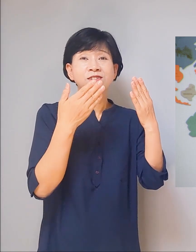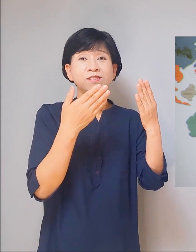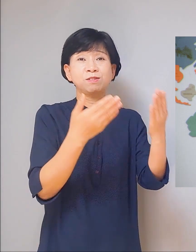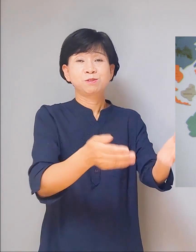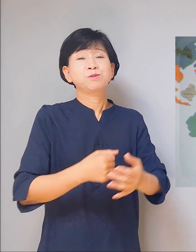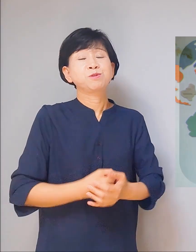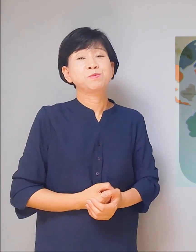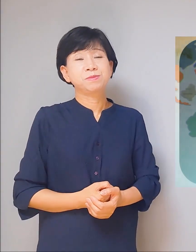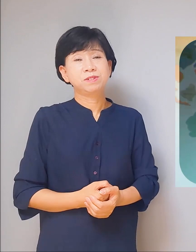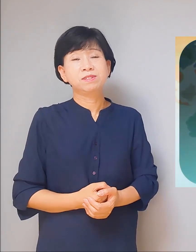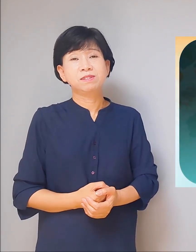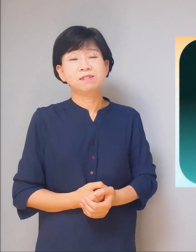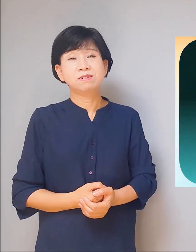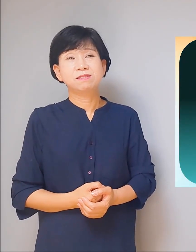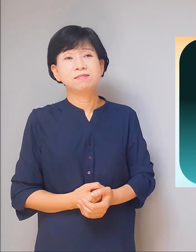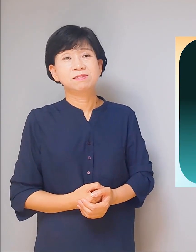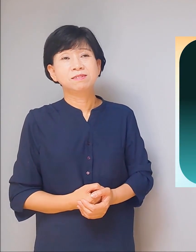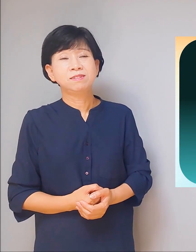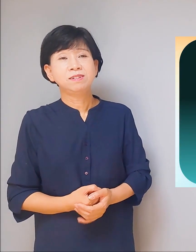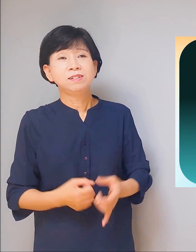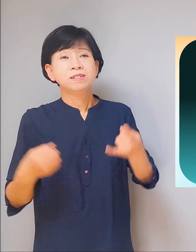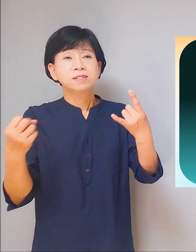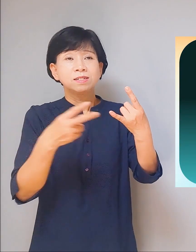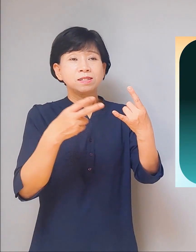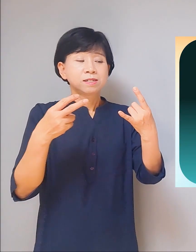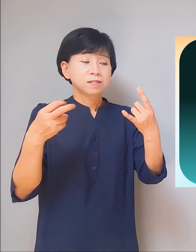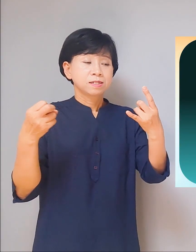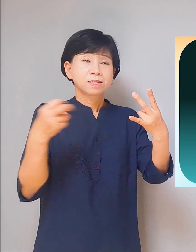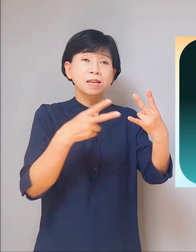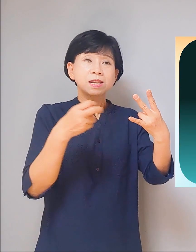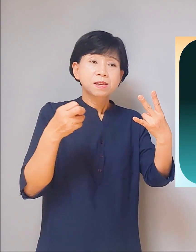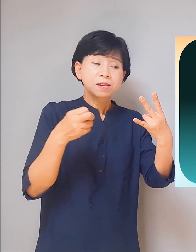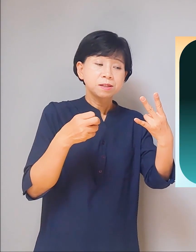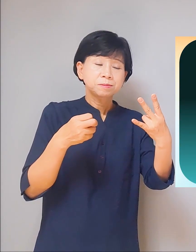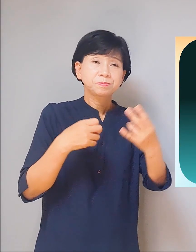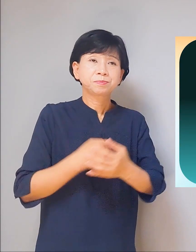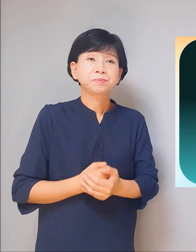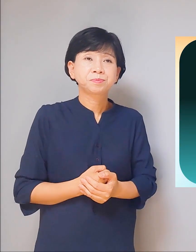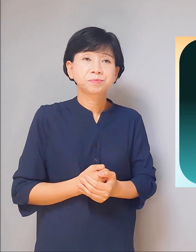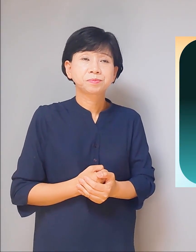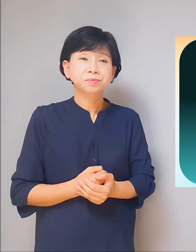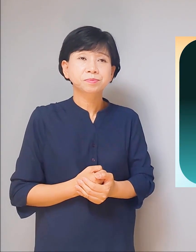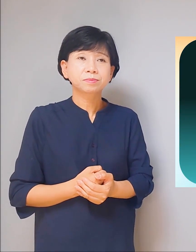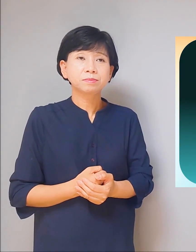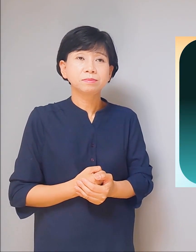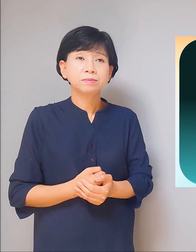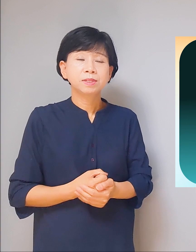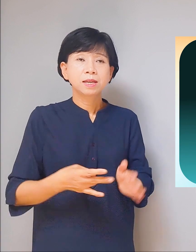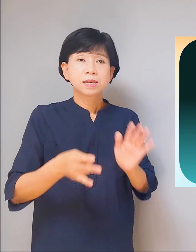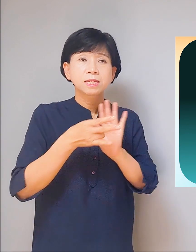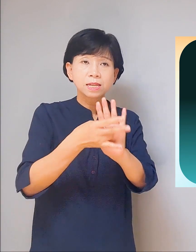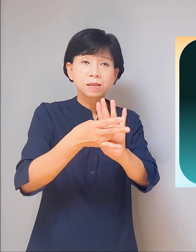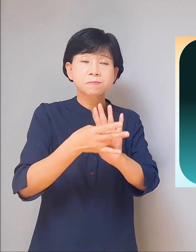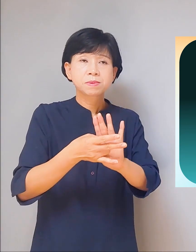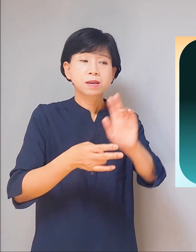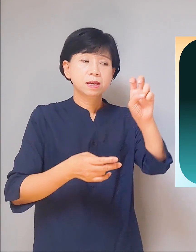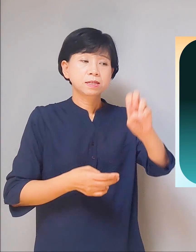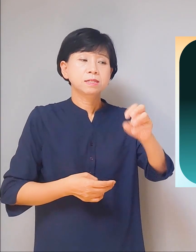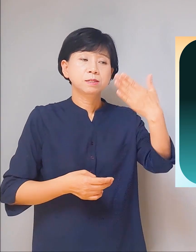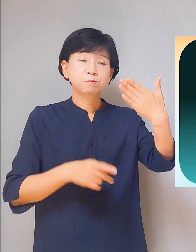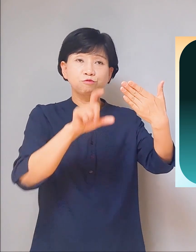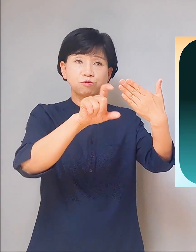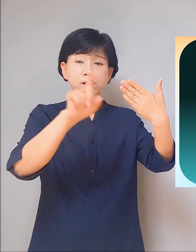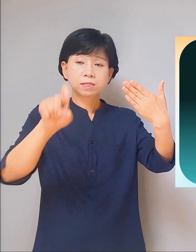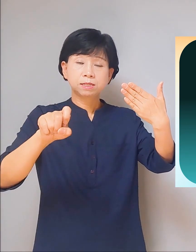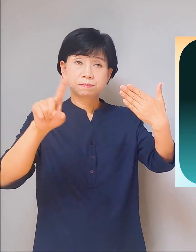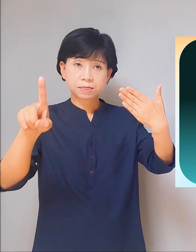예레미야 29장 11절 말씀을 보면 여호와의 말씀이니라 너희를 향한 나의 생각을 내가 아나니 평안이요 재앙이